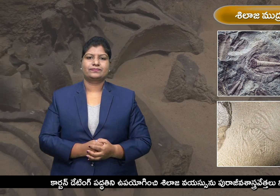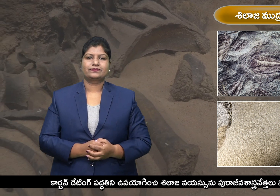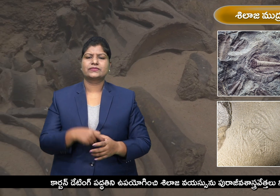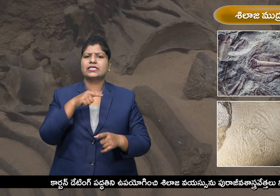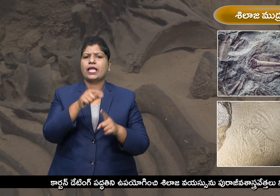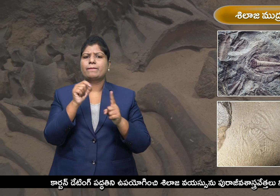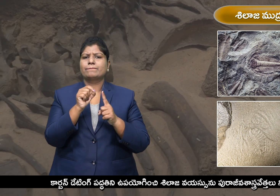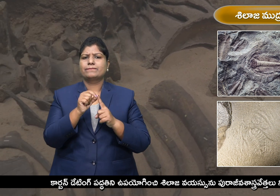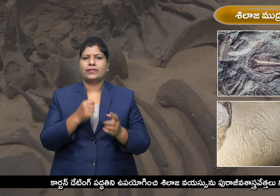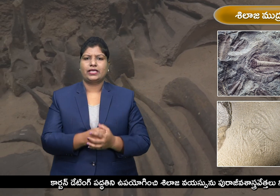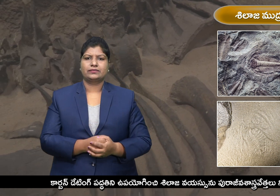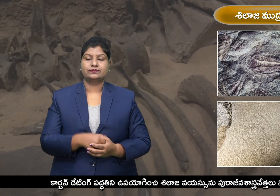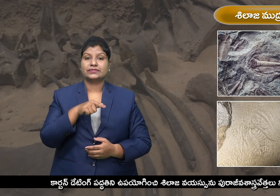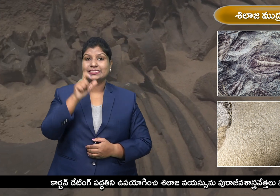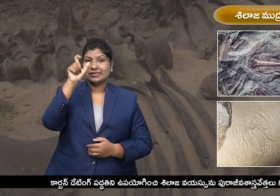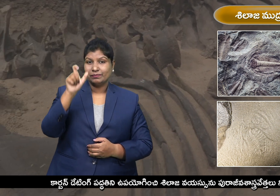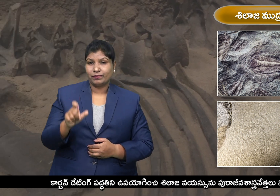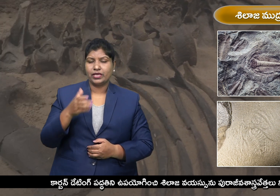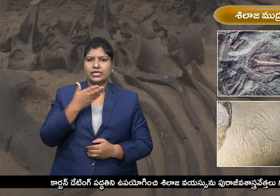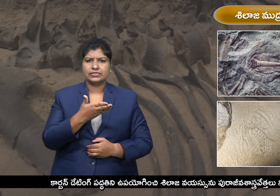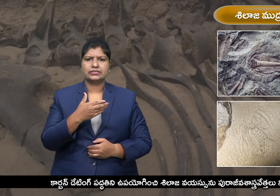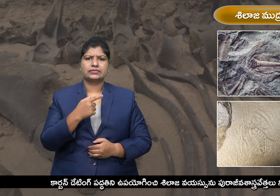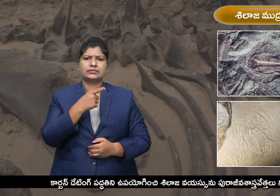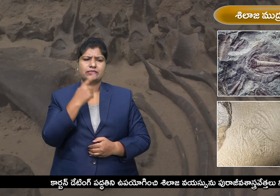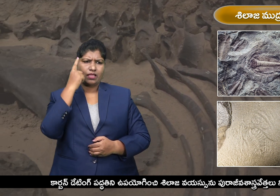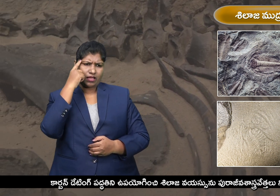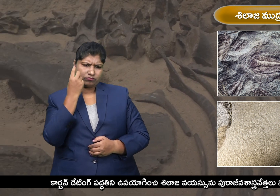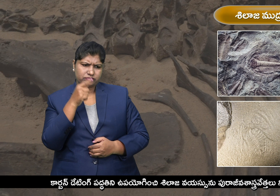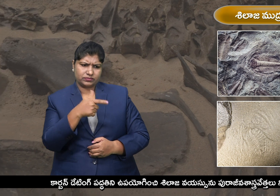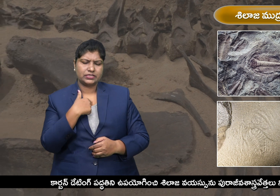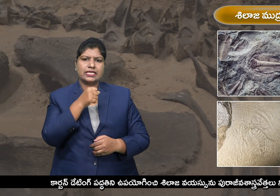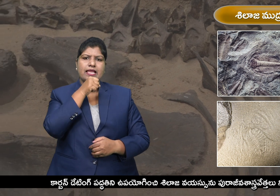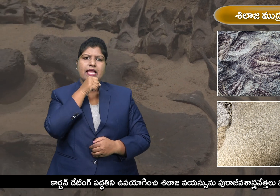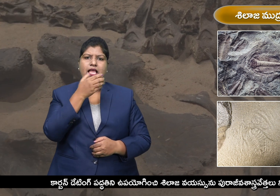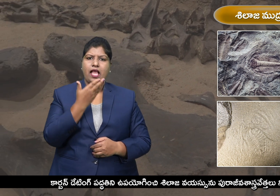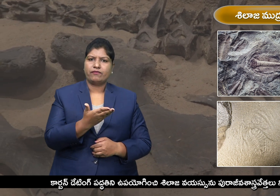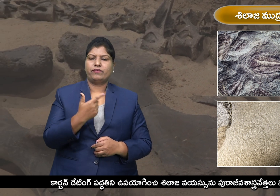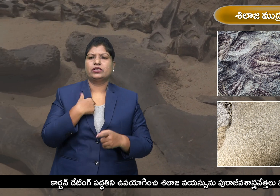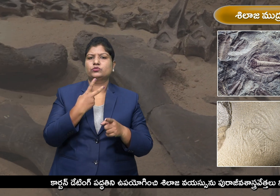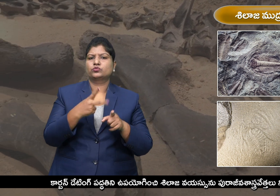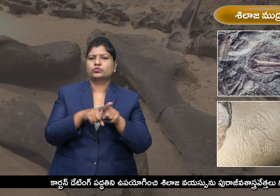కార్బన్ డేటింగ్ పద్ధతిని ఉపయోగించి శిలాజ వయస్సును పురాజీవశాస్త్రవేత్తలు నిర్ణయిస్తారు.